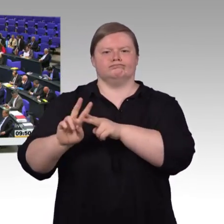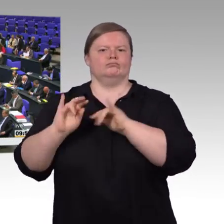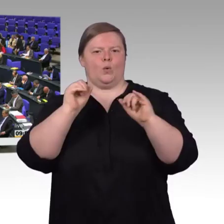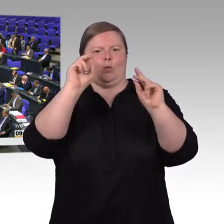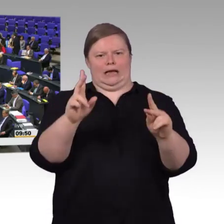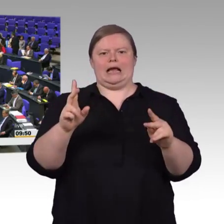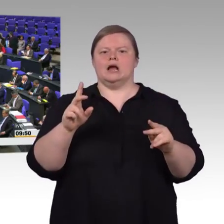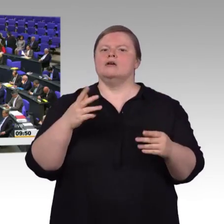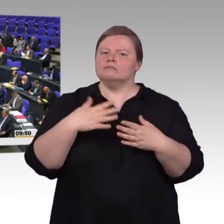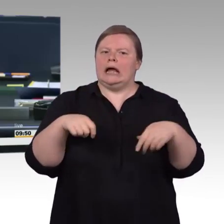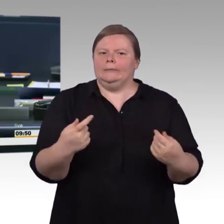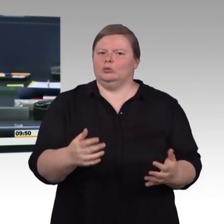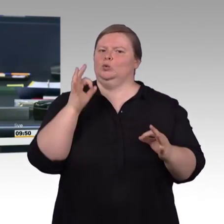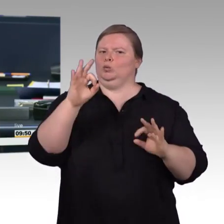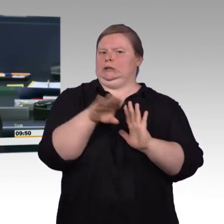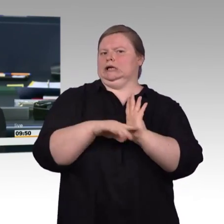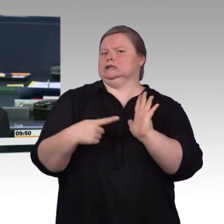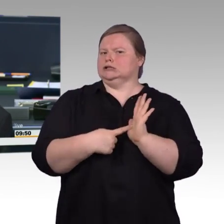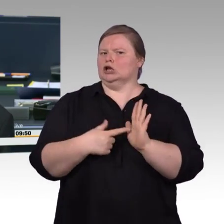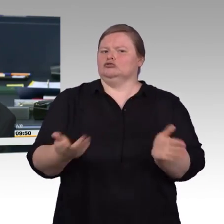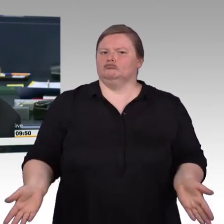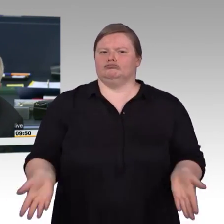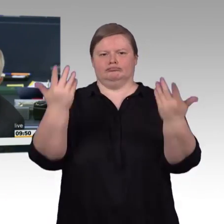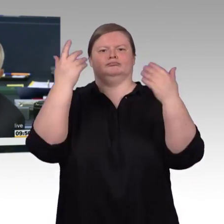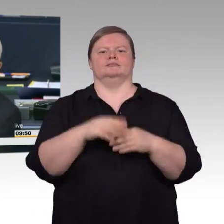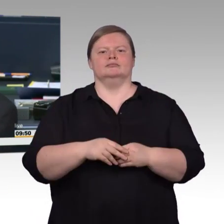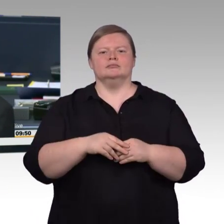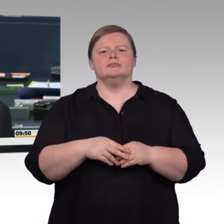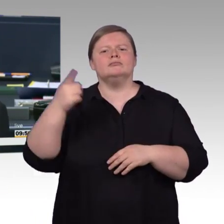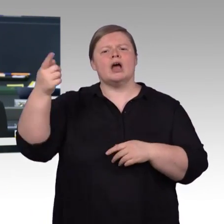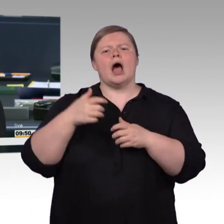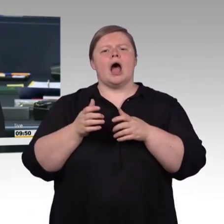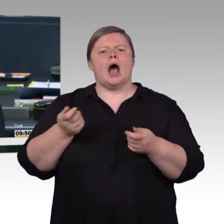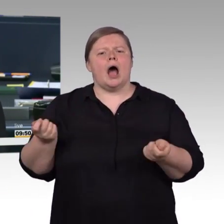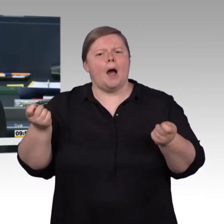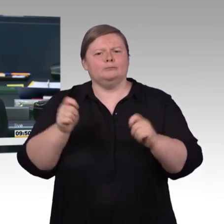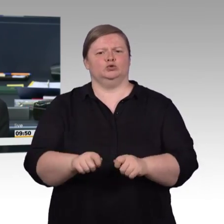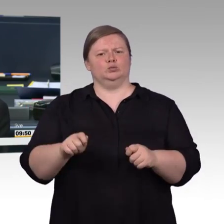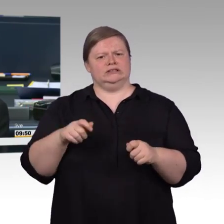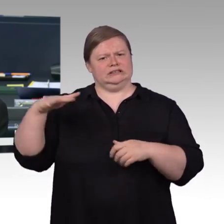Letzter Redner in dieser Debatte ist der Kollege Dr. Volker Ulrich, CDU-CSU.